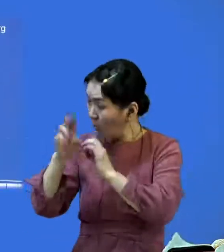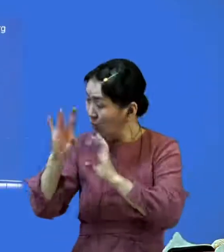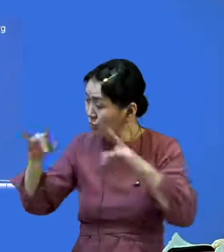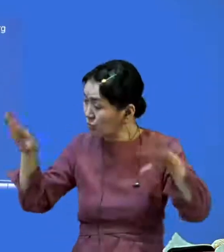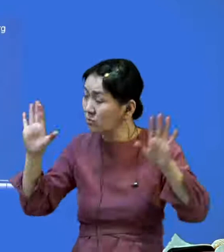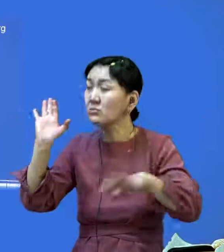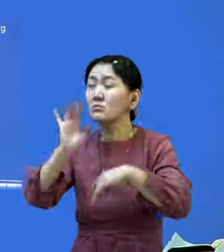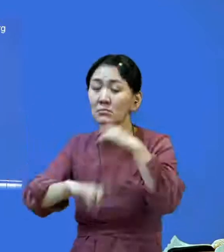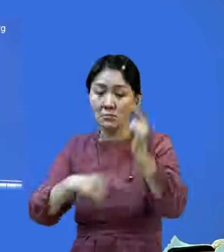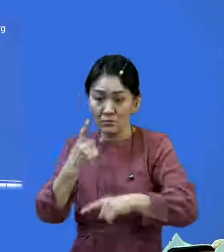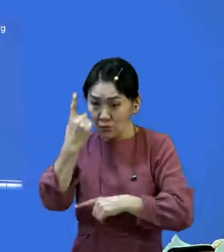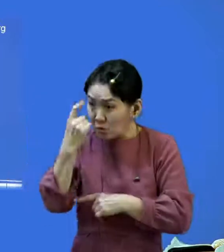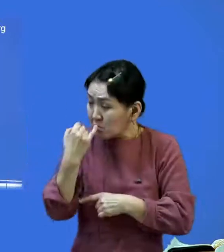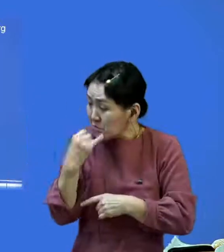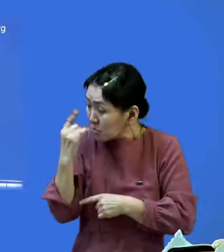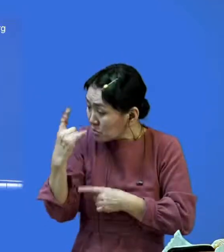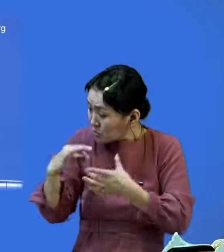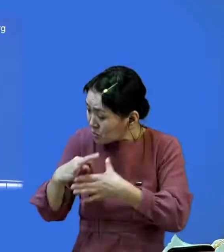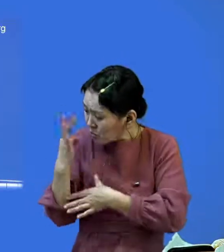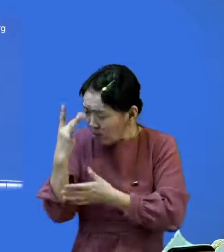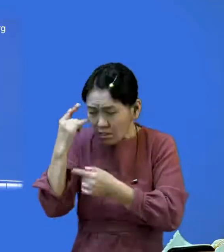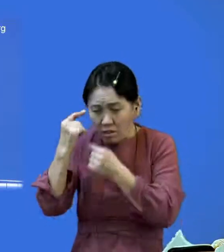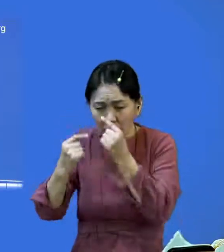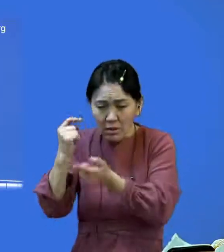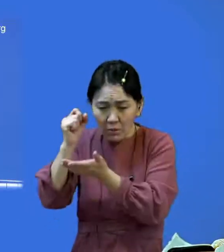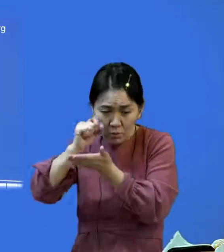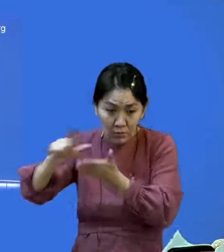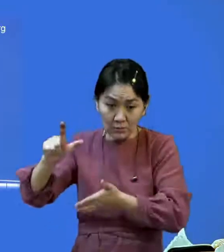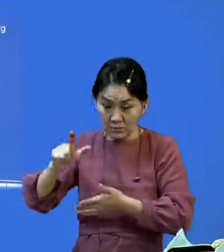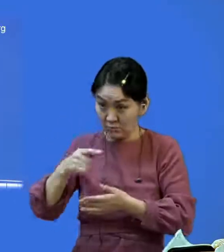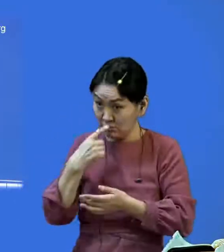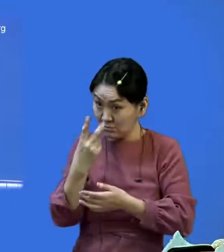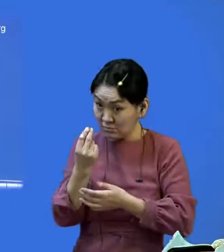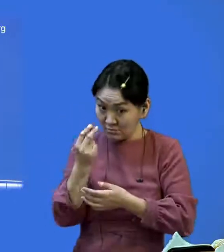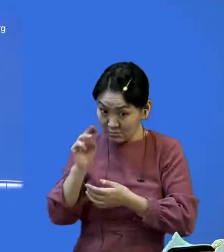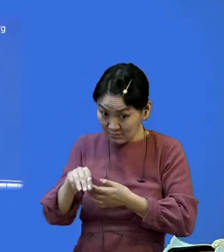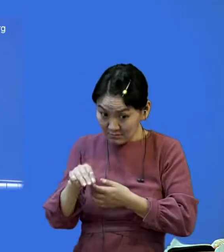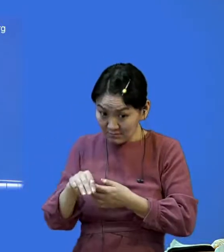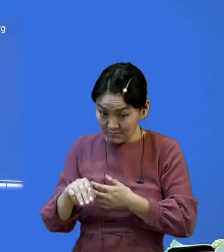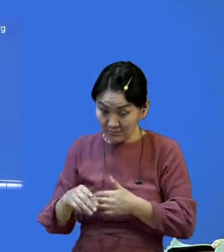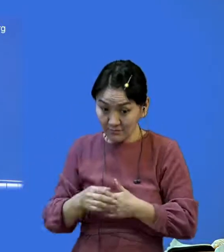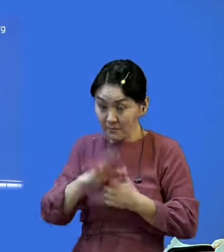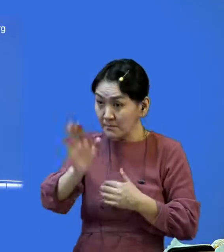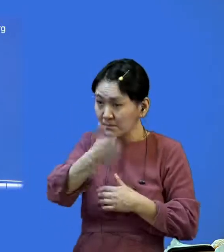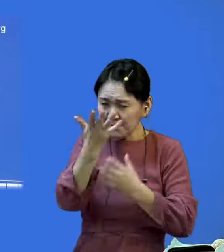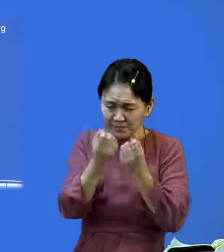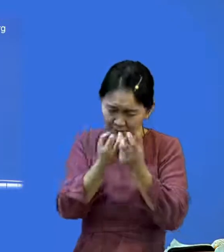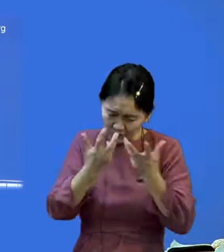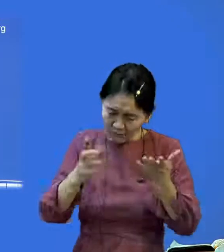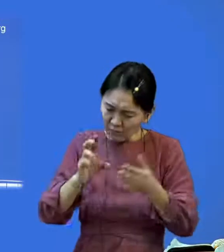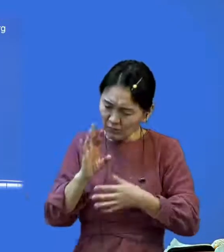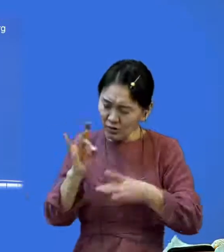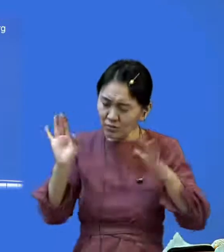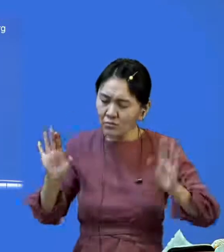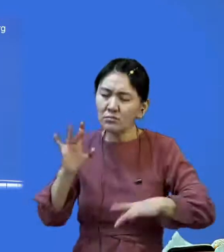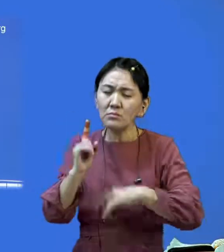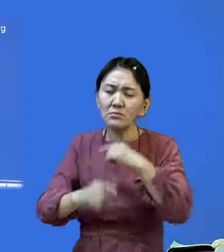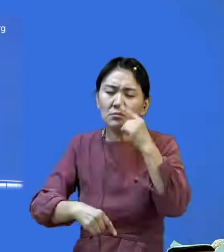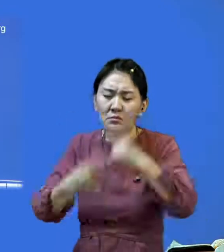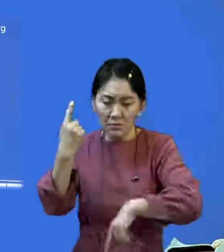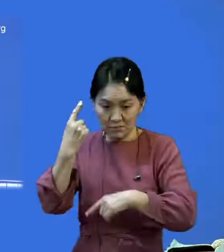илүү ганц хүний сүнс хамаагүй илүү үнцэнтэй. Тийм биз? Та нар олон бор шувуунаас илүү.